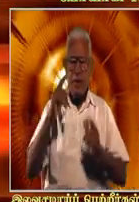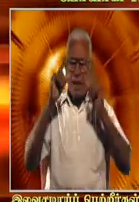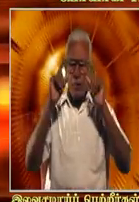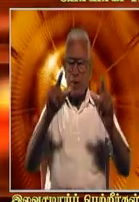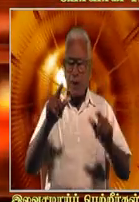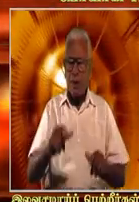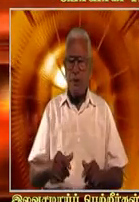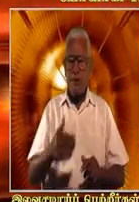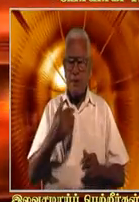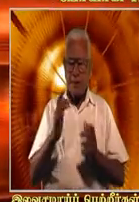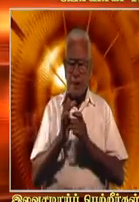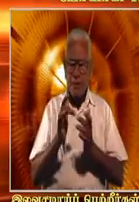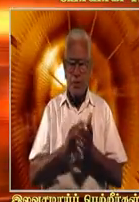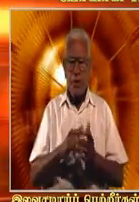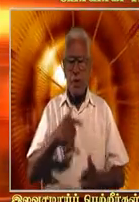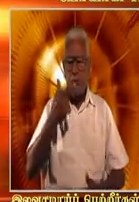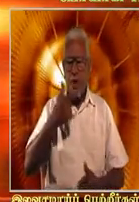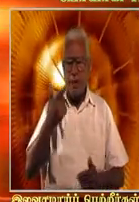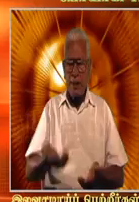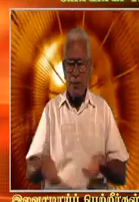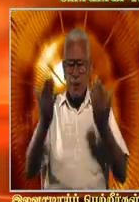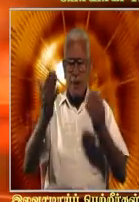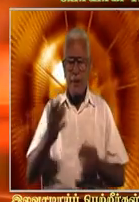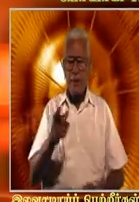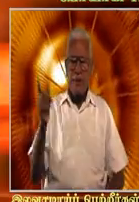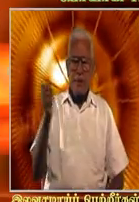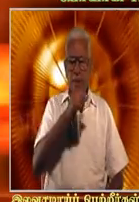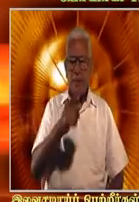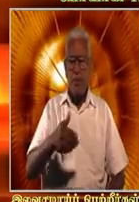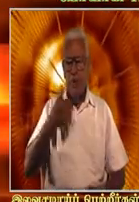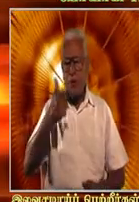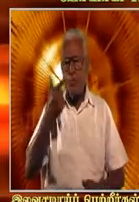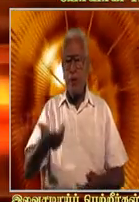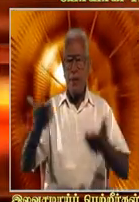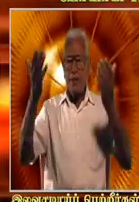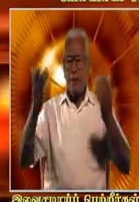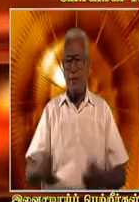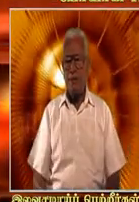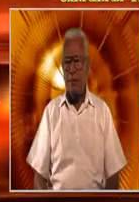admiral நான் பிலை parlar படியனால் நீங்களும் பிலைப்பீருகள்